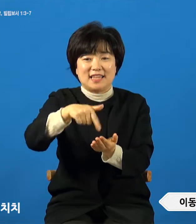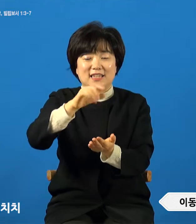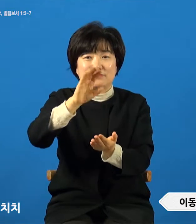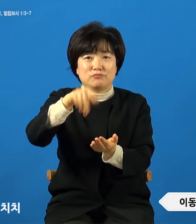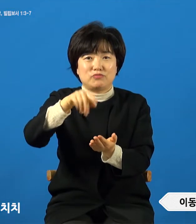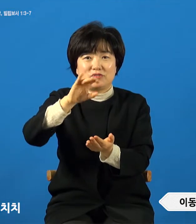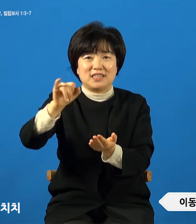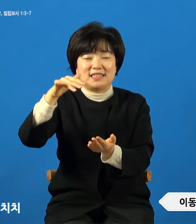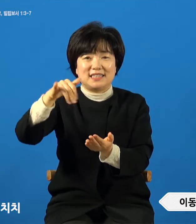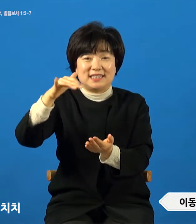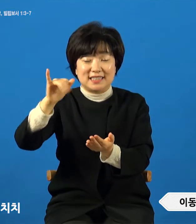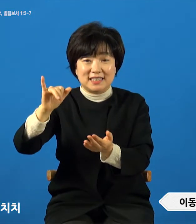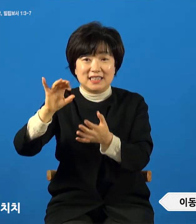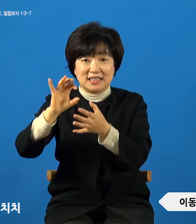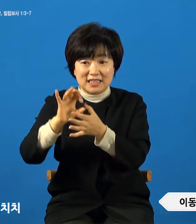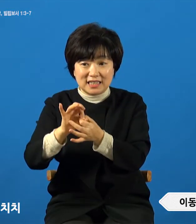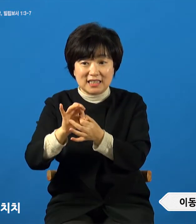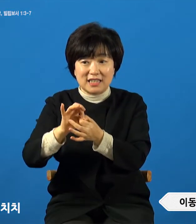부이치치의 Flying.